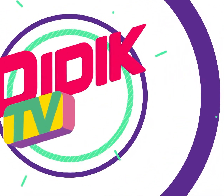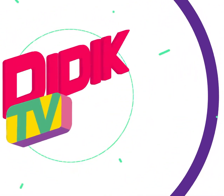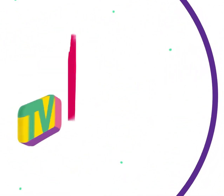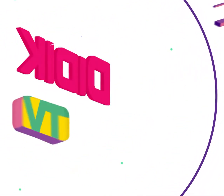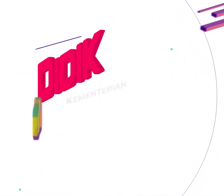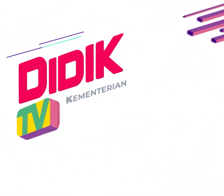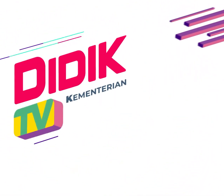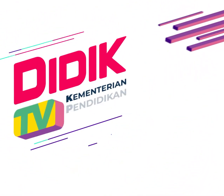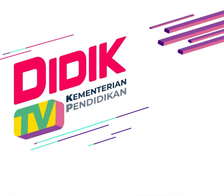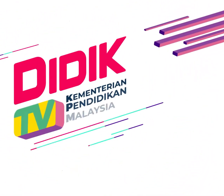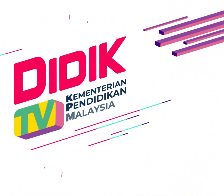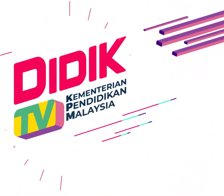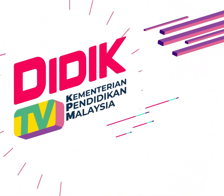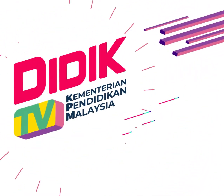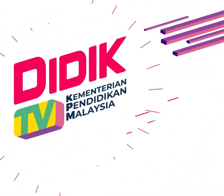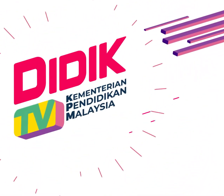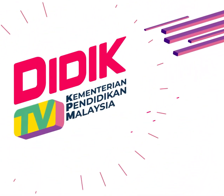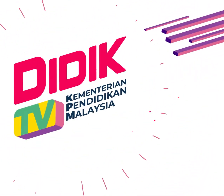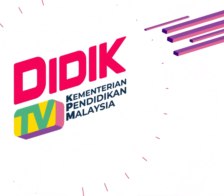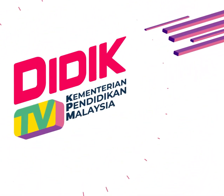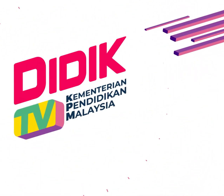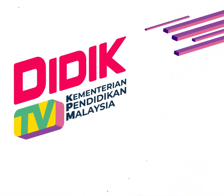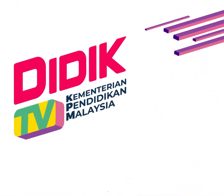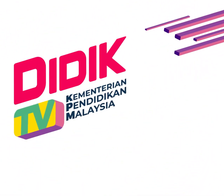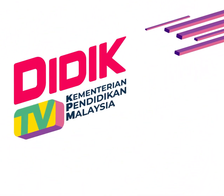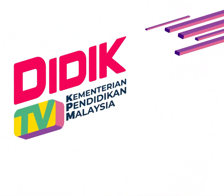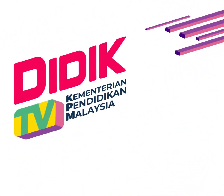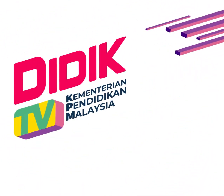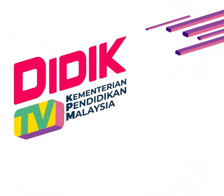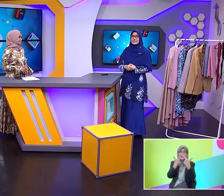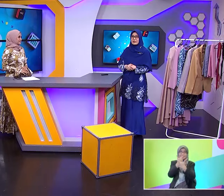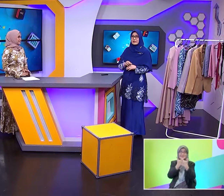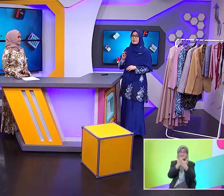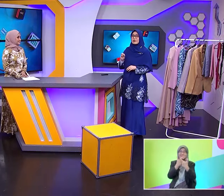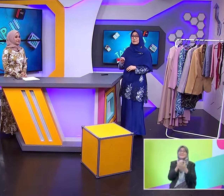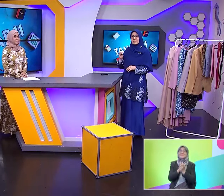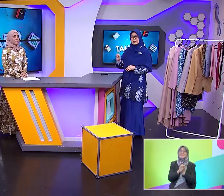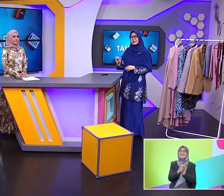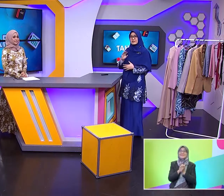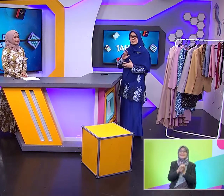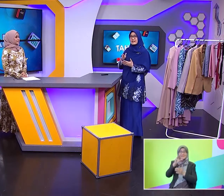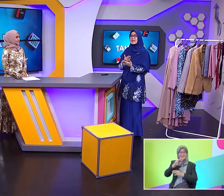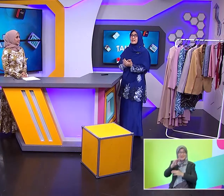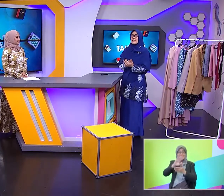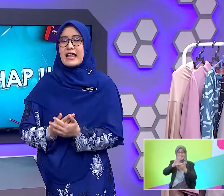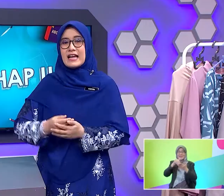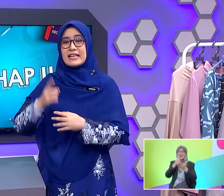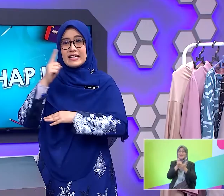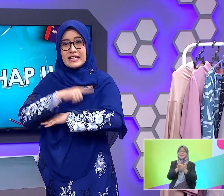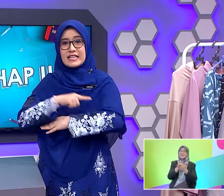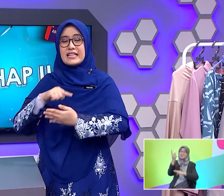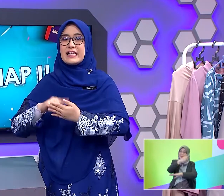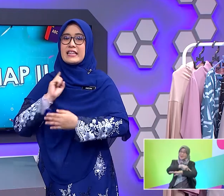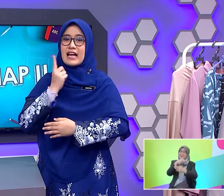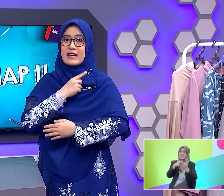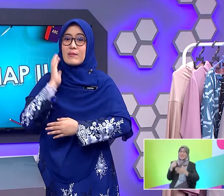Hai Sidik TV GPM Oke murid-murid semua hari